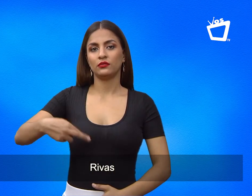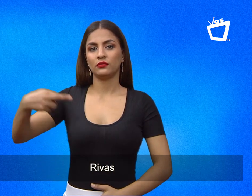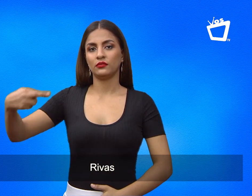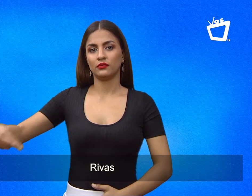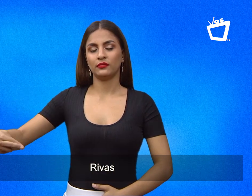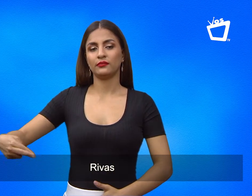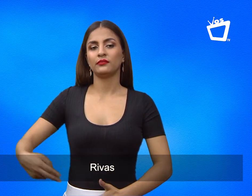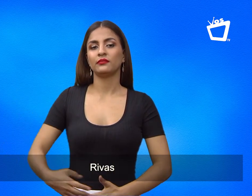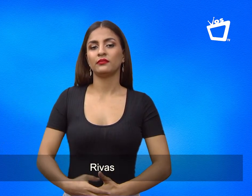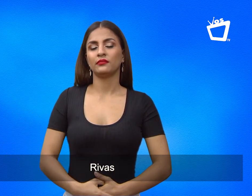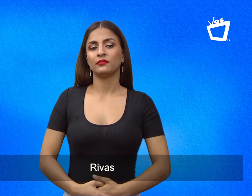Rivas.